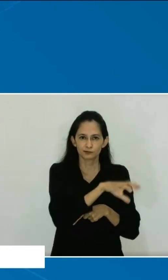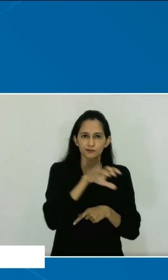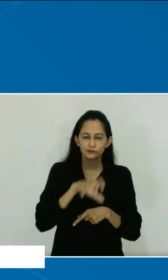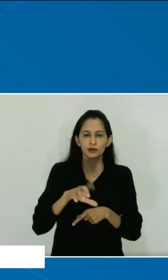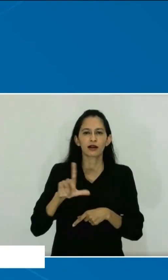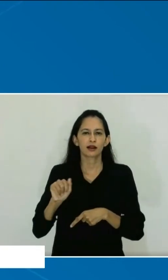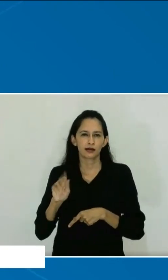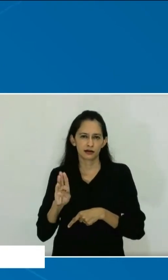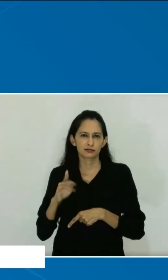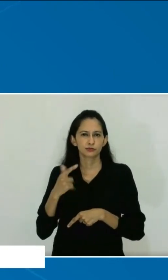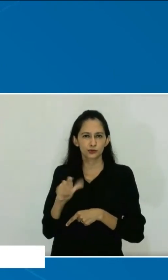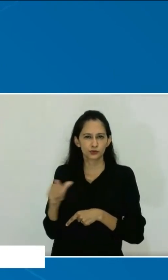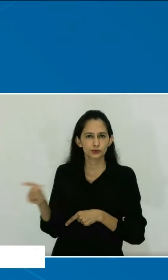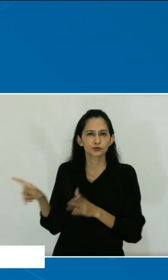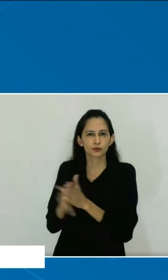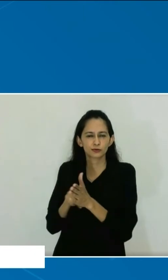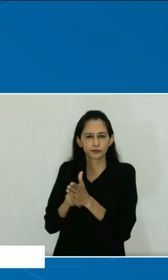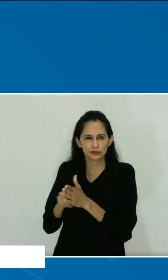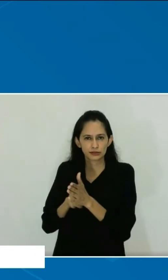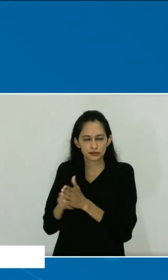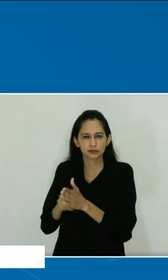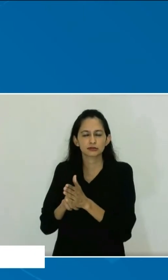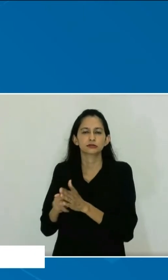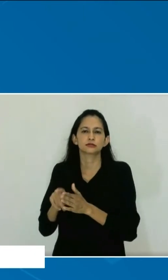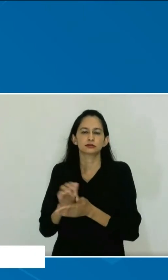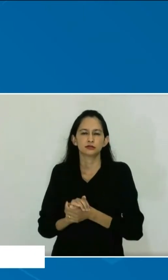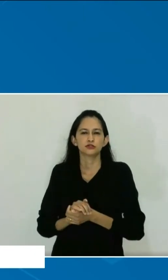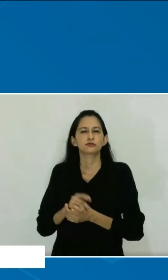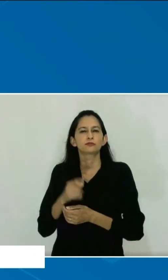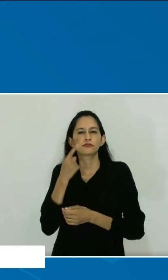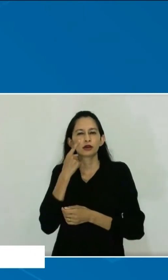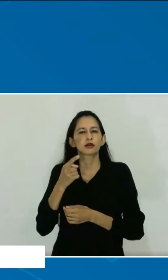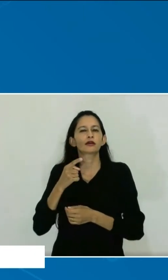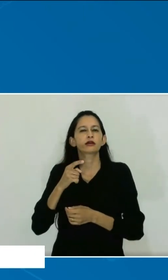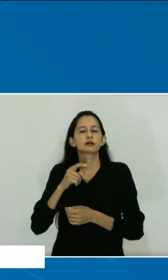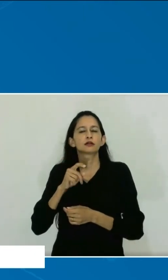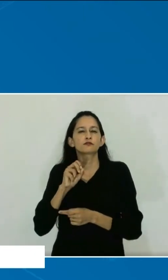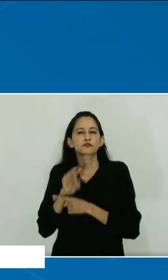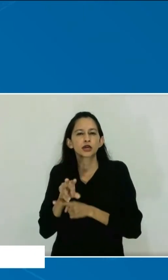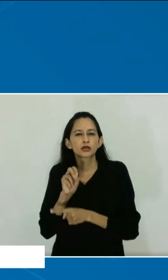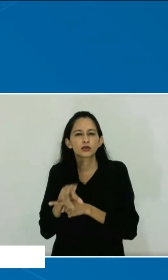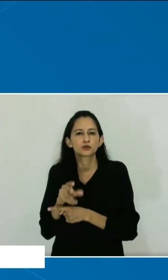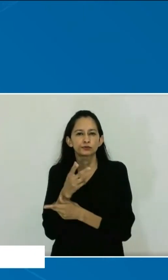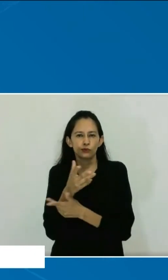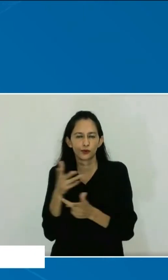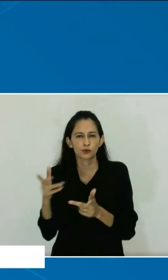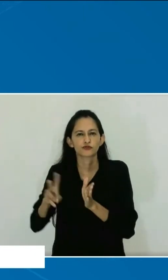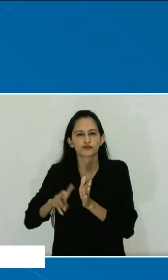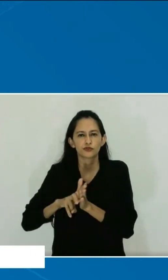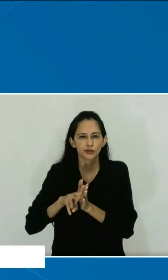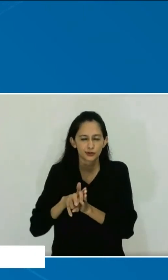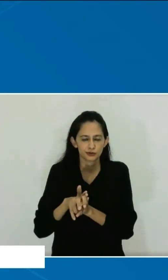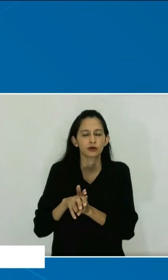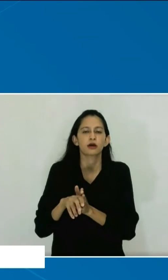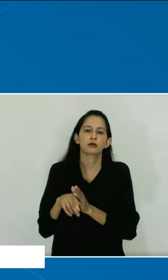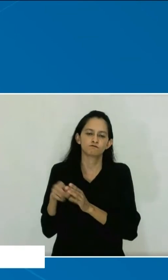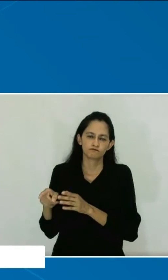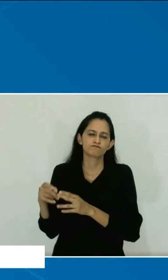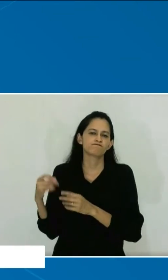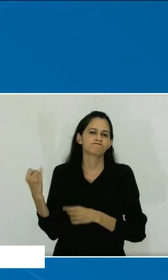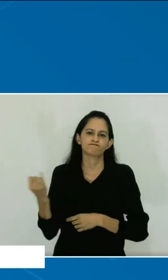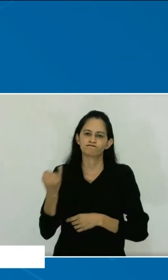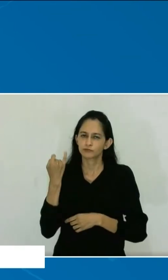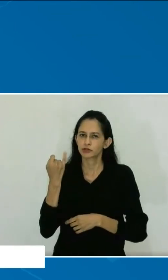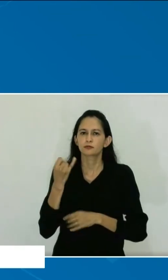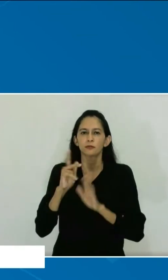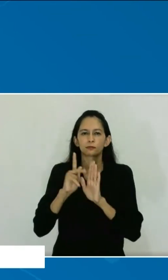que especialmente na área da virologia, que tratam desse tema, foi algo assim que fez uma